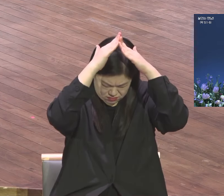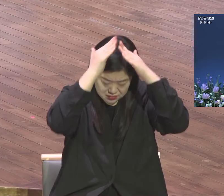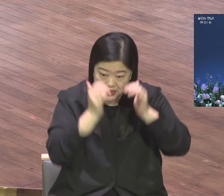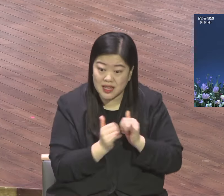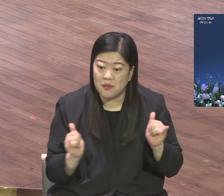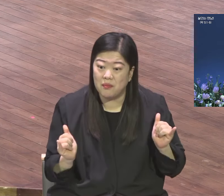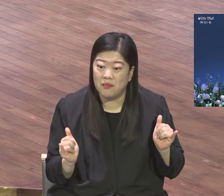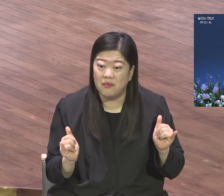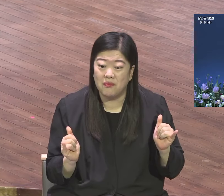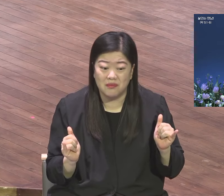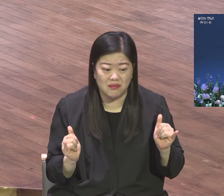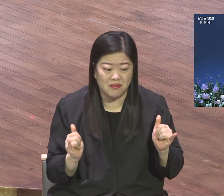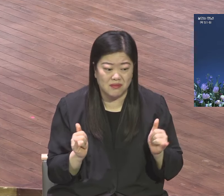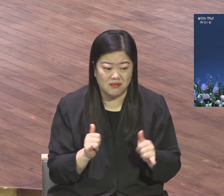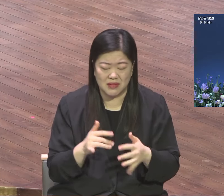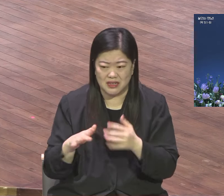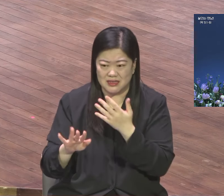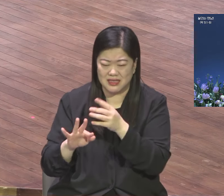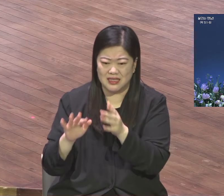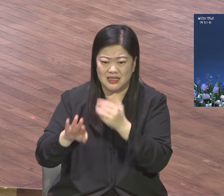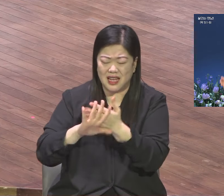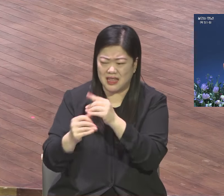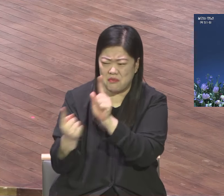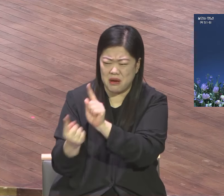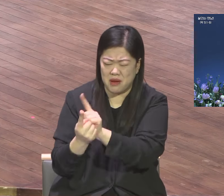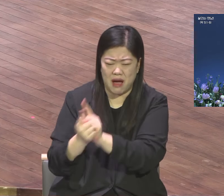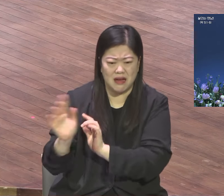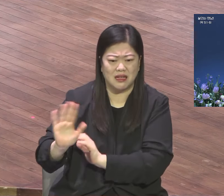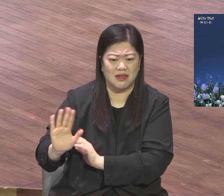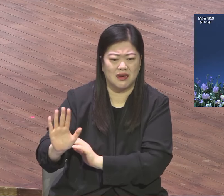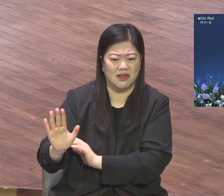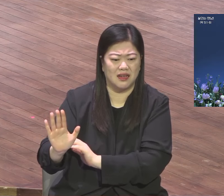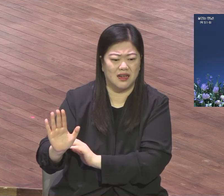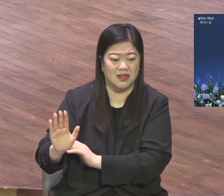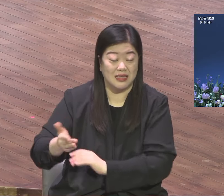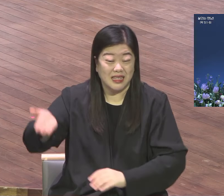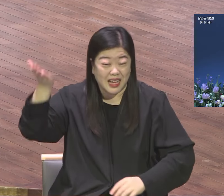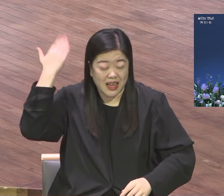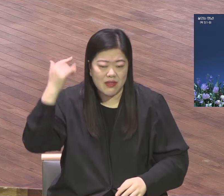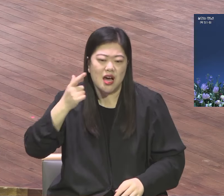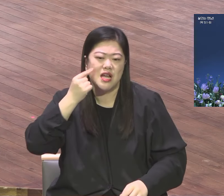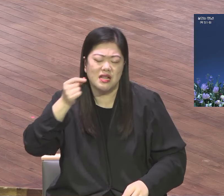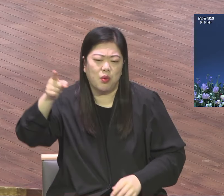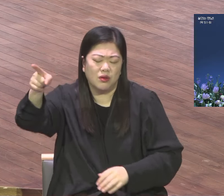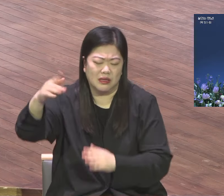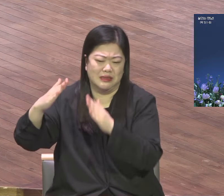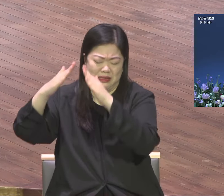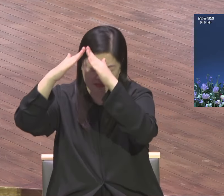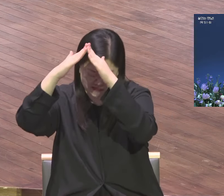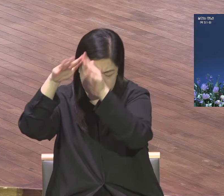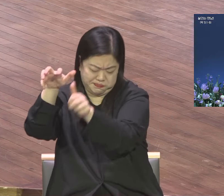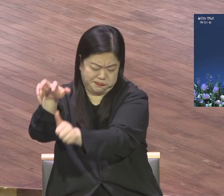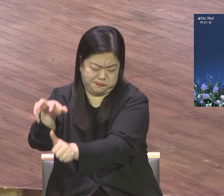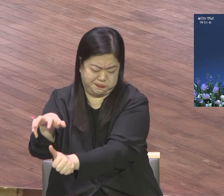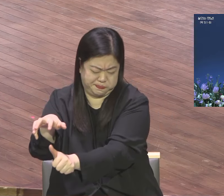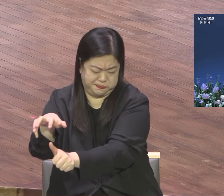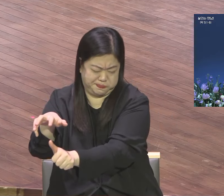또 얼마 안 있어도 한국에 요대로 또 오겠구나. 그대로 와요, 그대로. 은둔형